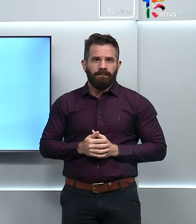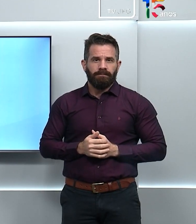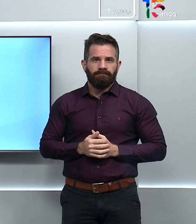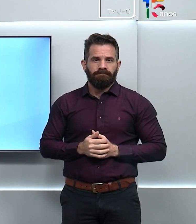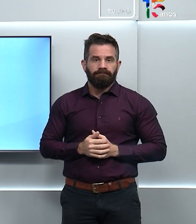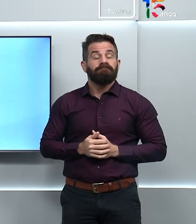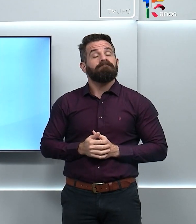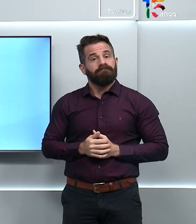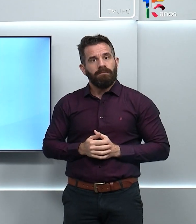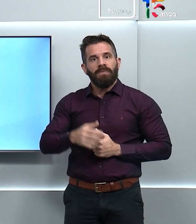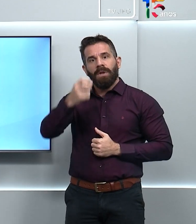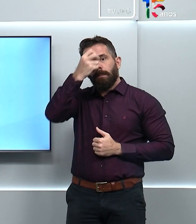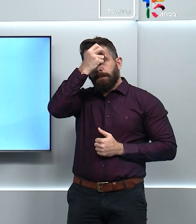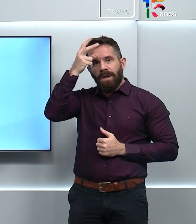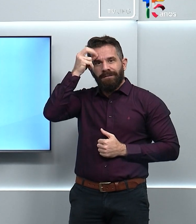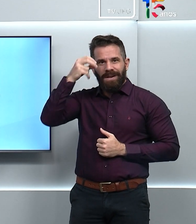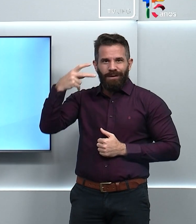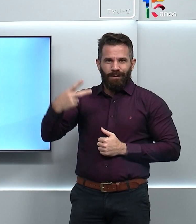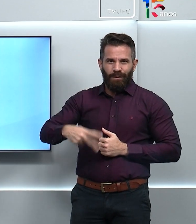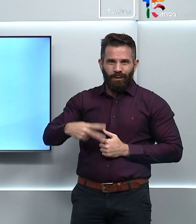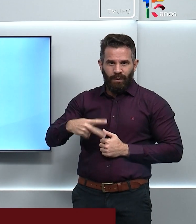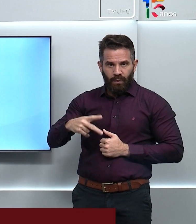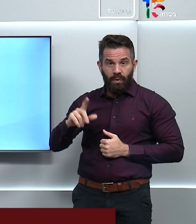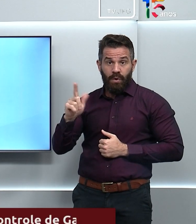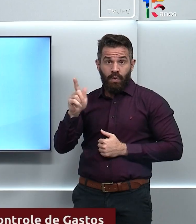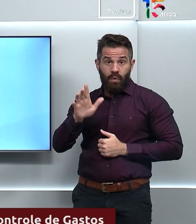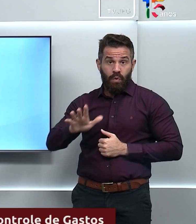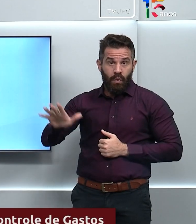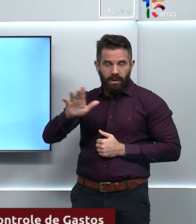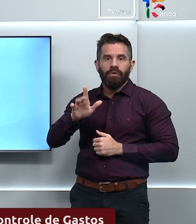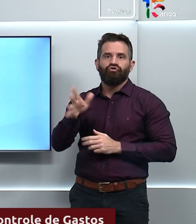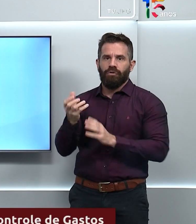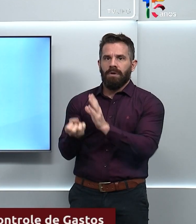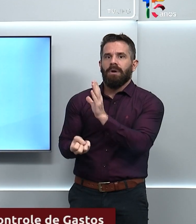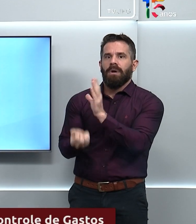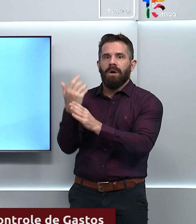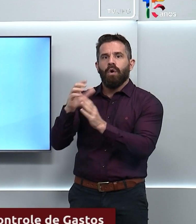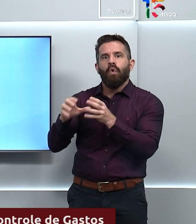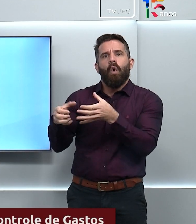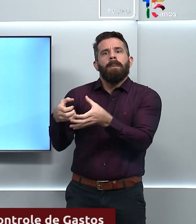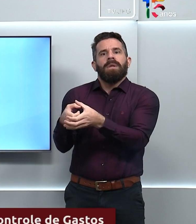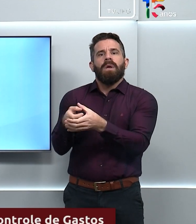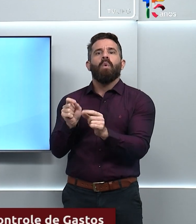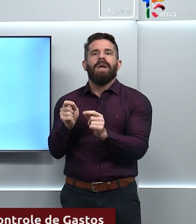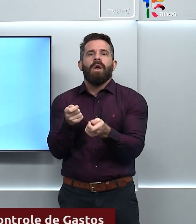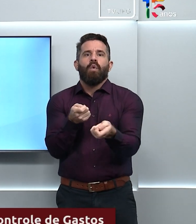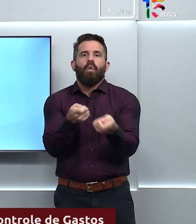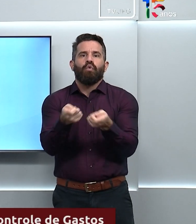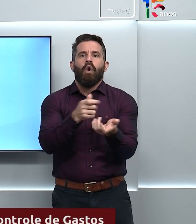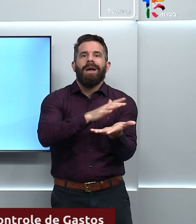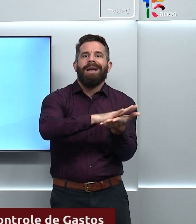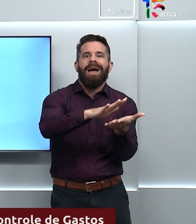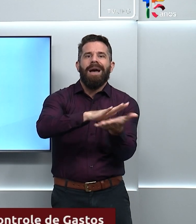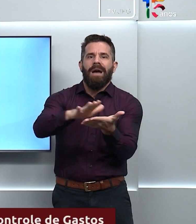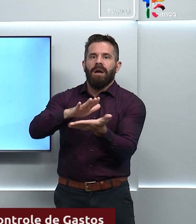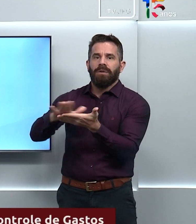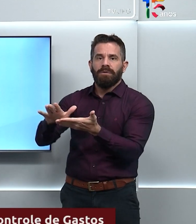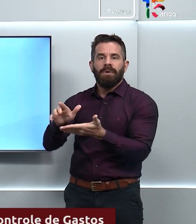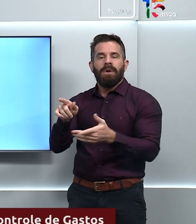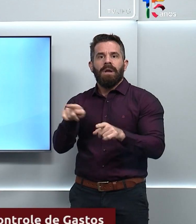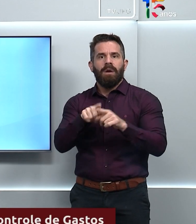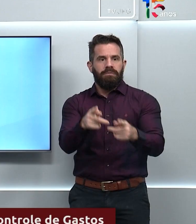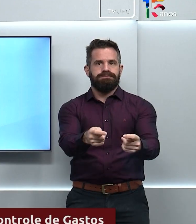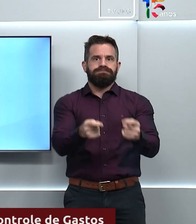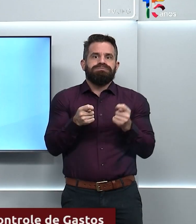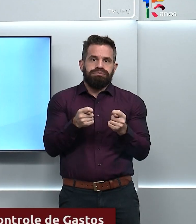Bom, e a Prefeitura de Goiânia oficializou a criação de um comitê de controle de gastos para frear as despesas e tentar reequilibrar